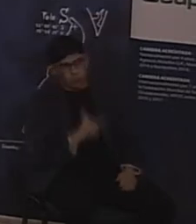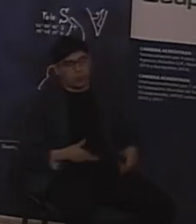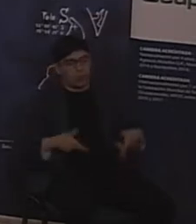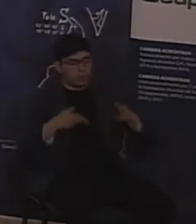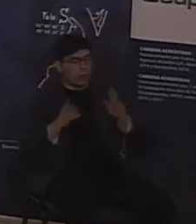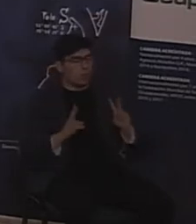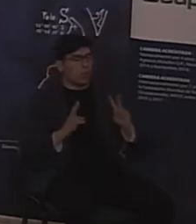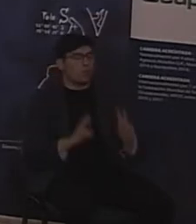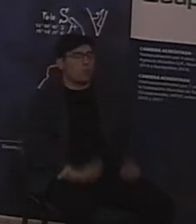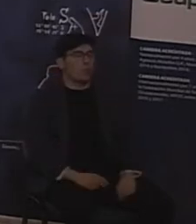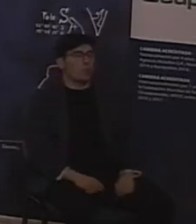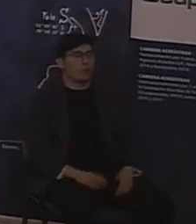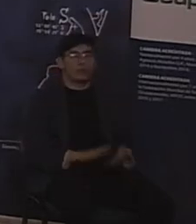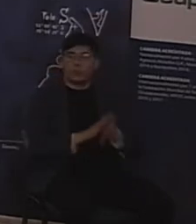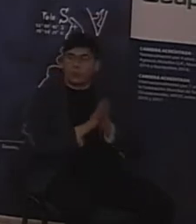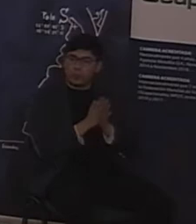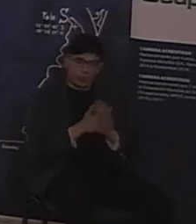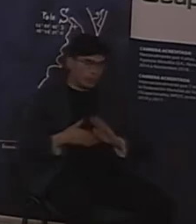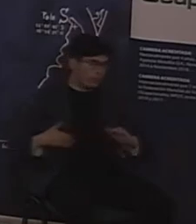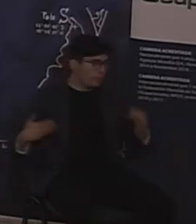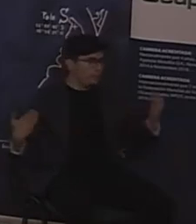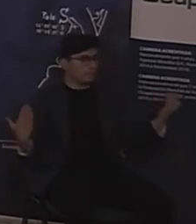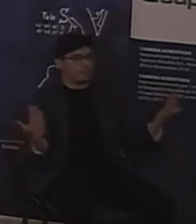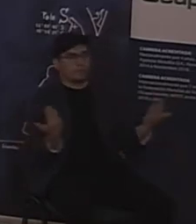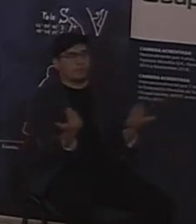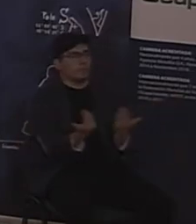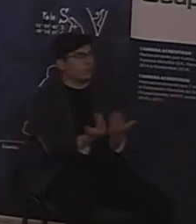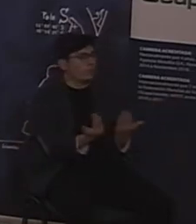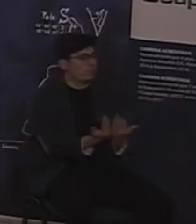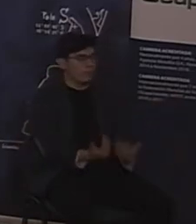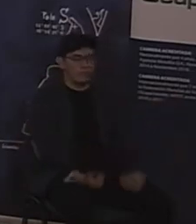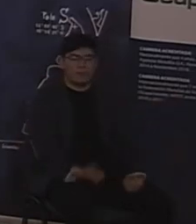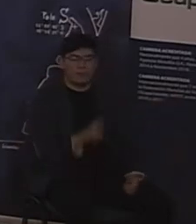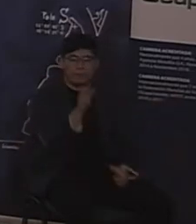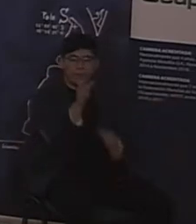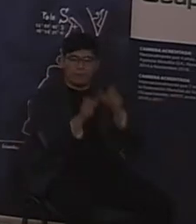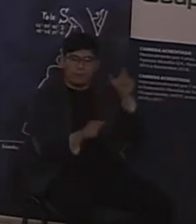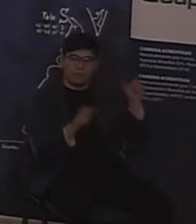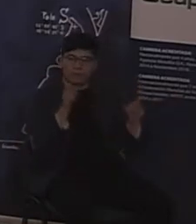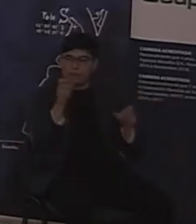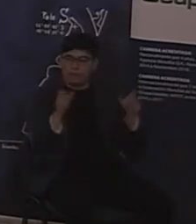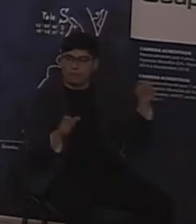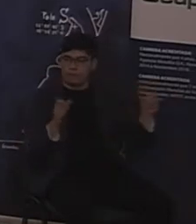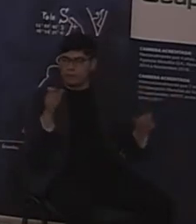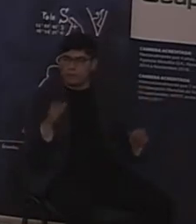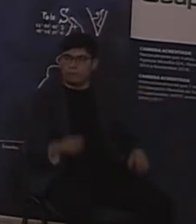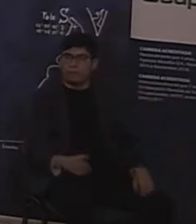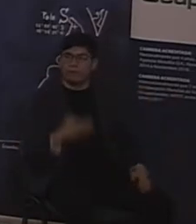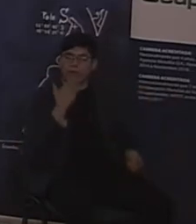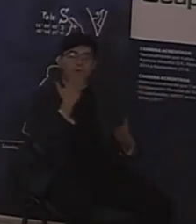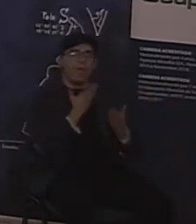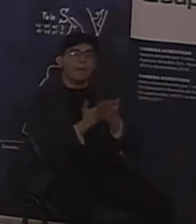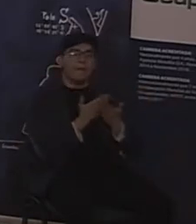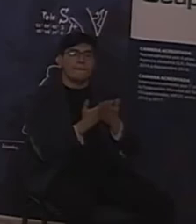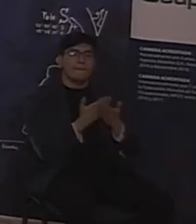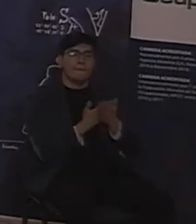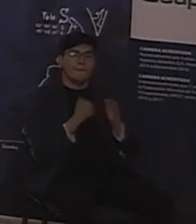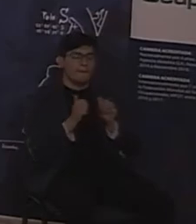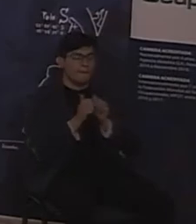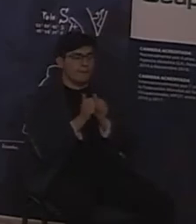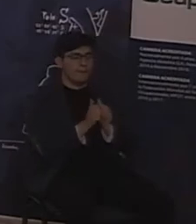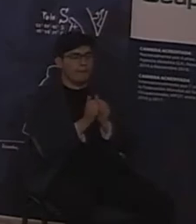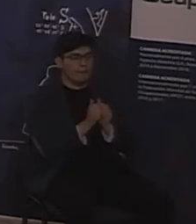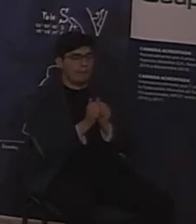derechos somos todos somos todas las personas cuando éramos sujetos de asistencia eran